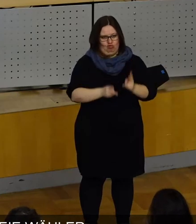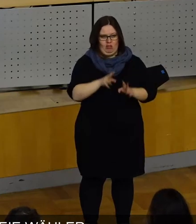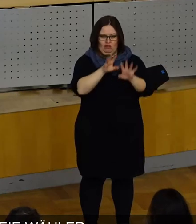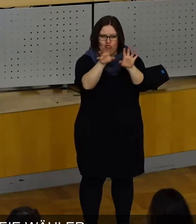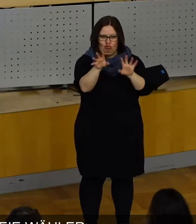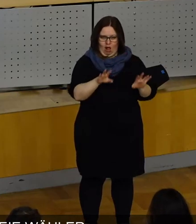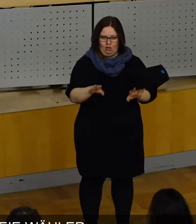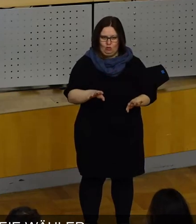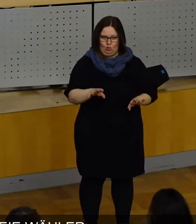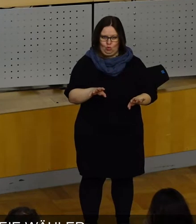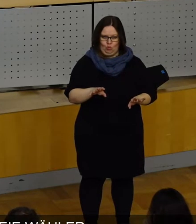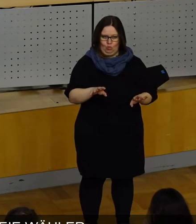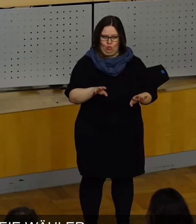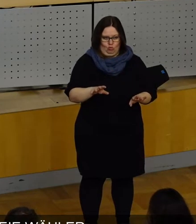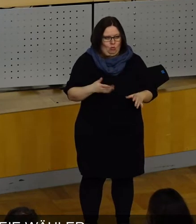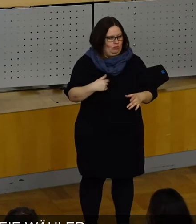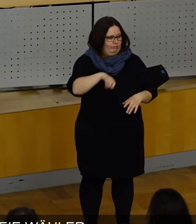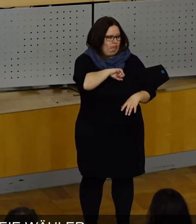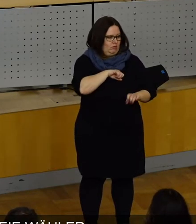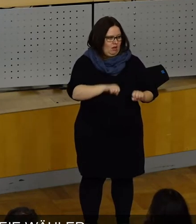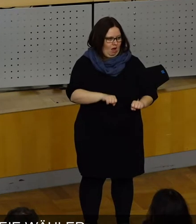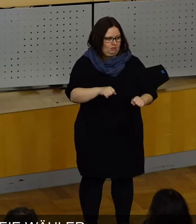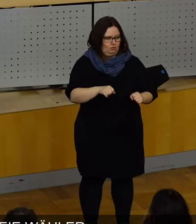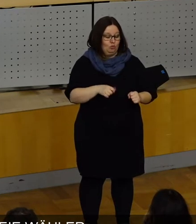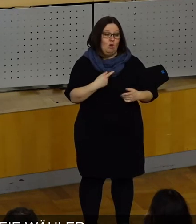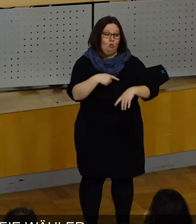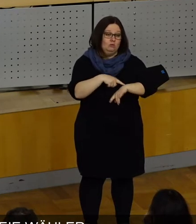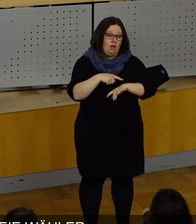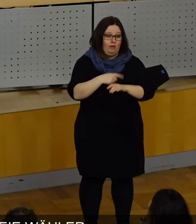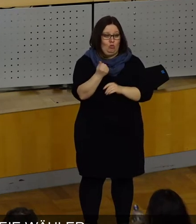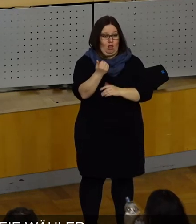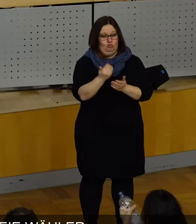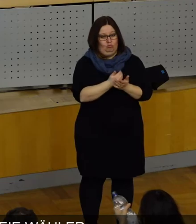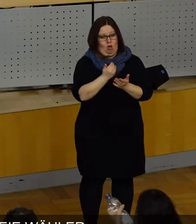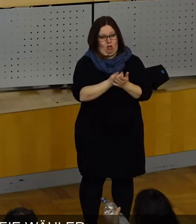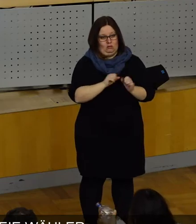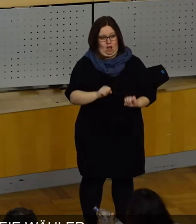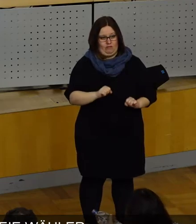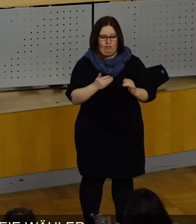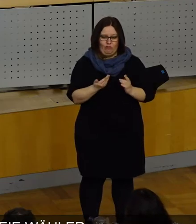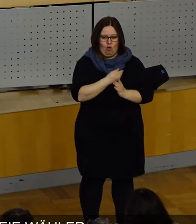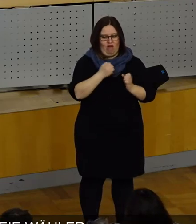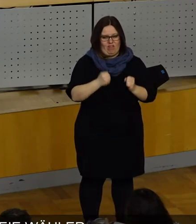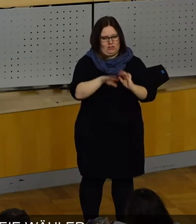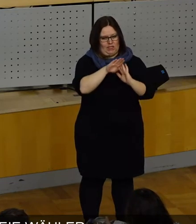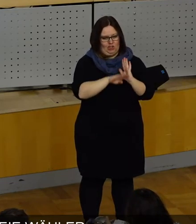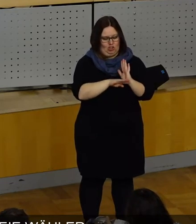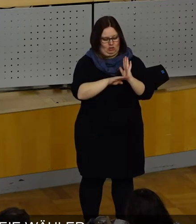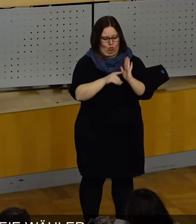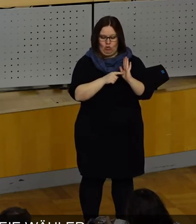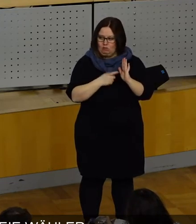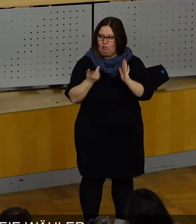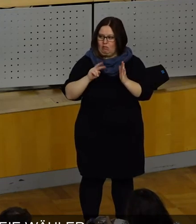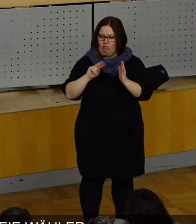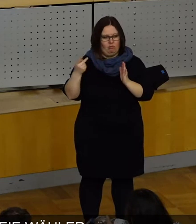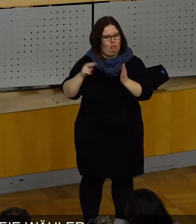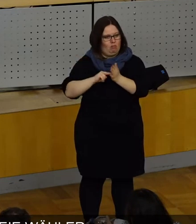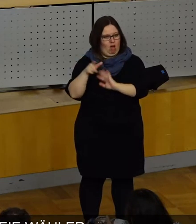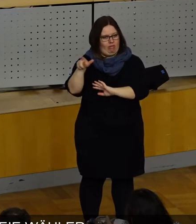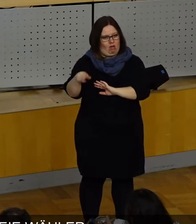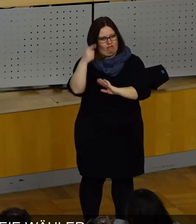sinnvoll und diese könnten hilfreich sein. Und sie könnten viel Zeit und viel Geld sparen. Sie könnten den Planern gleichzeitig dazu dienen,